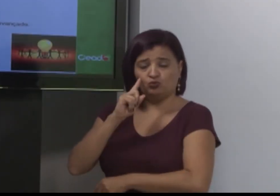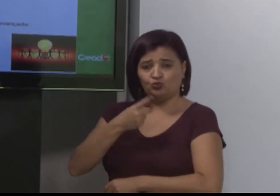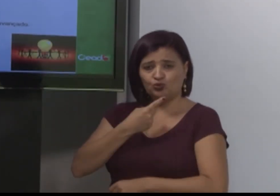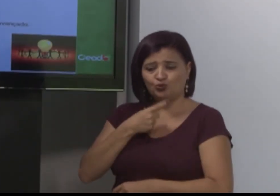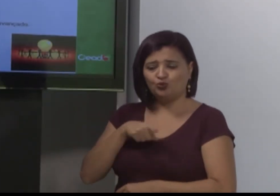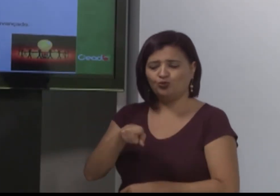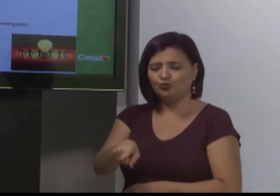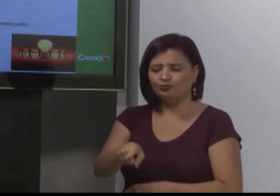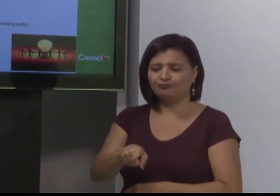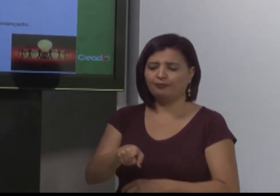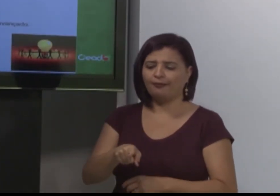O aluno surdo,